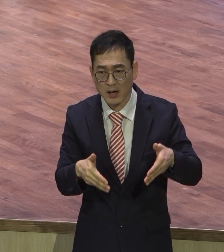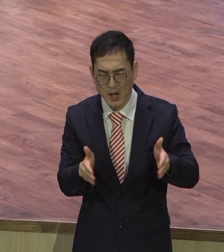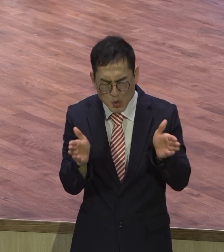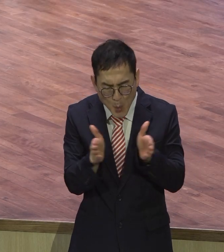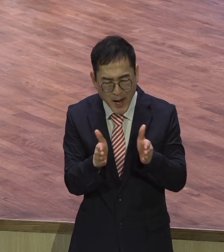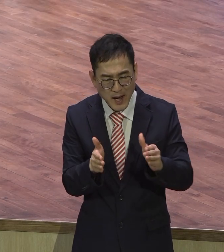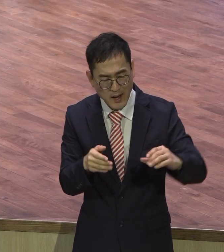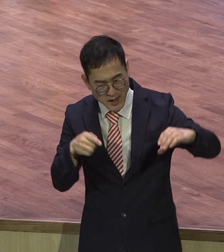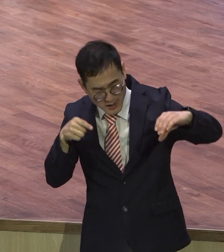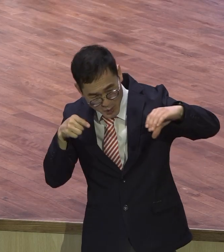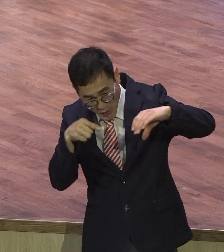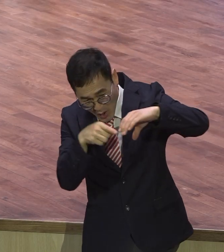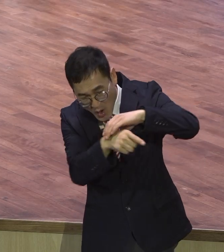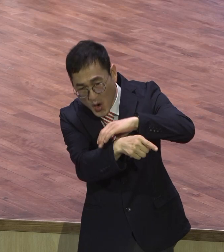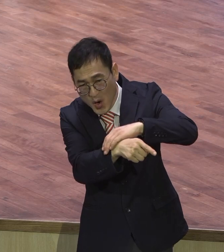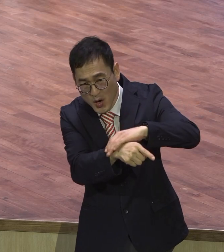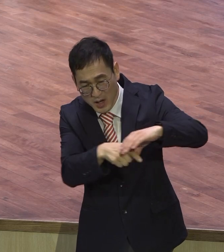현상.